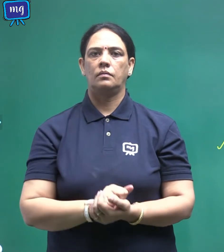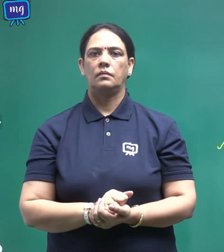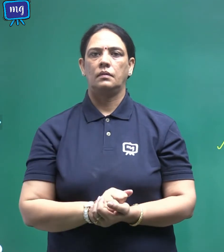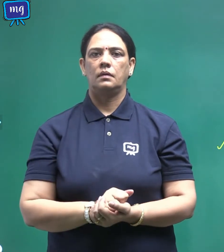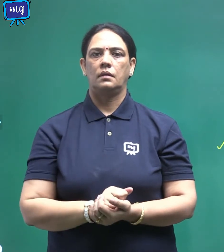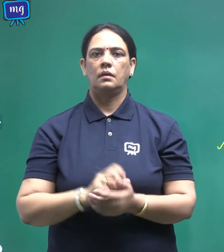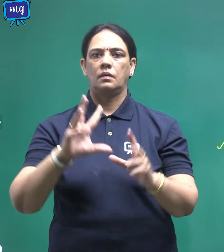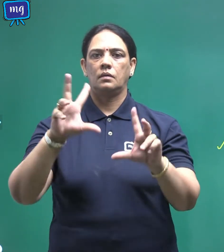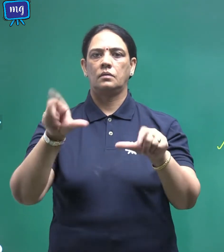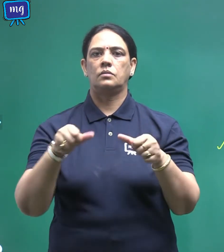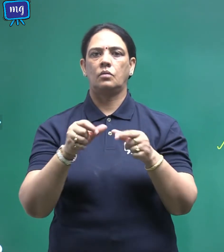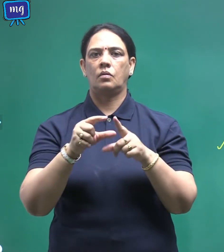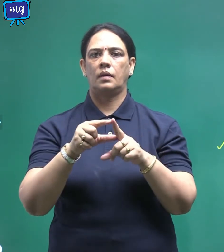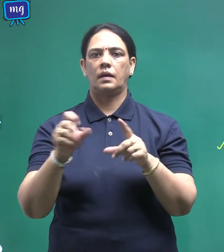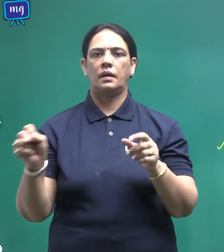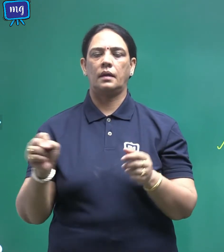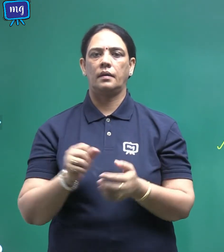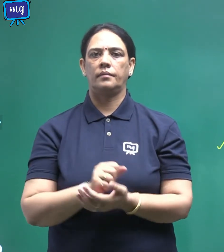हल करेंगे,